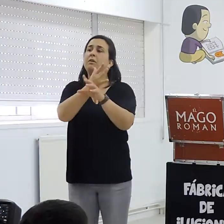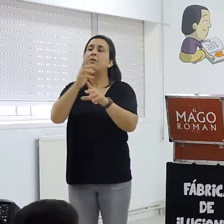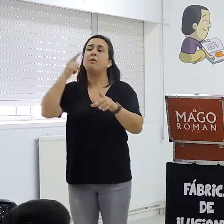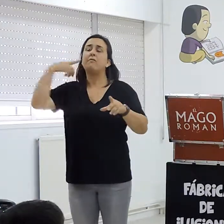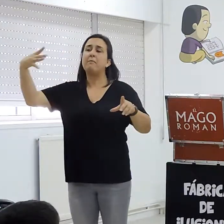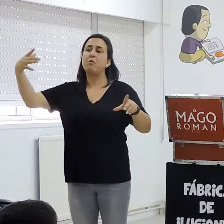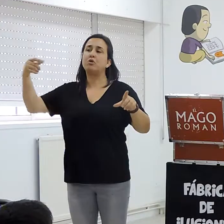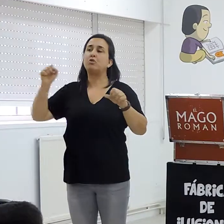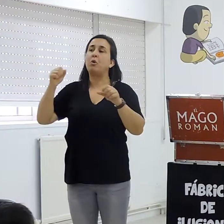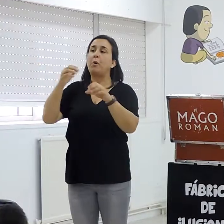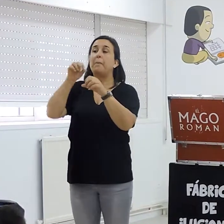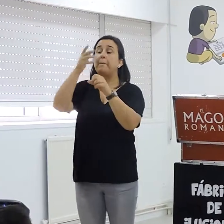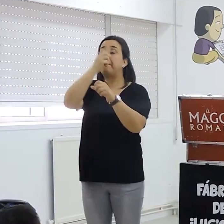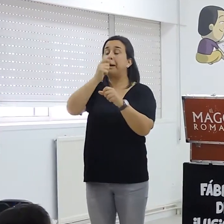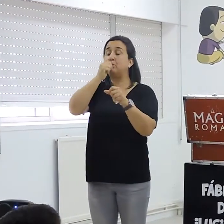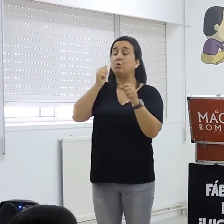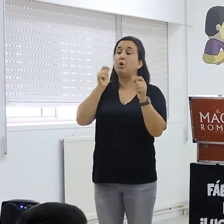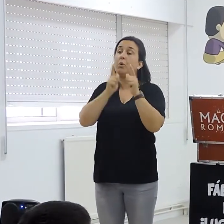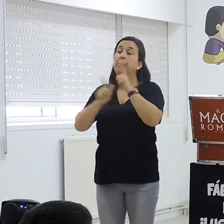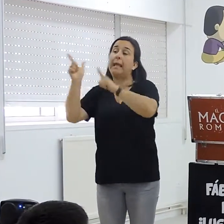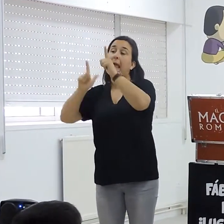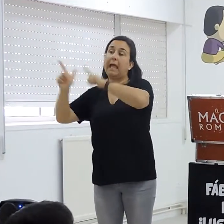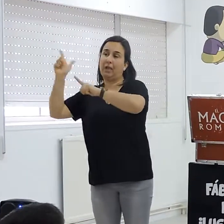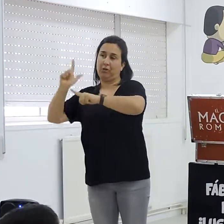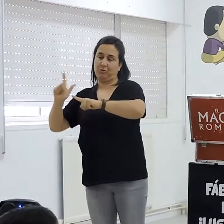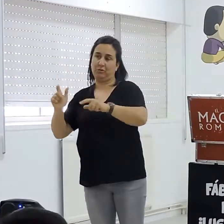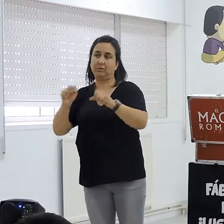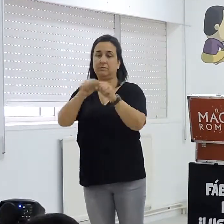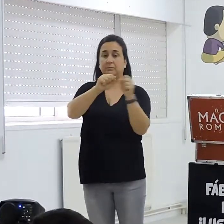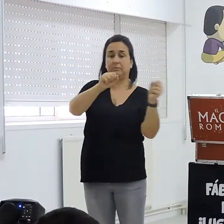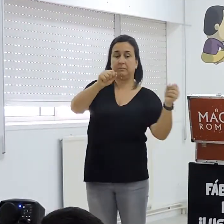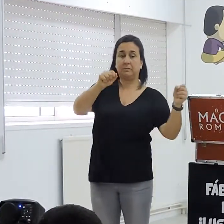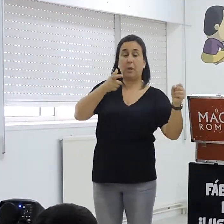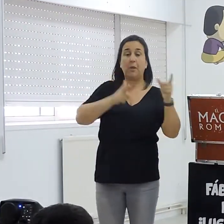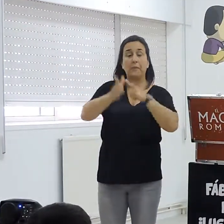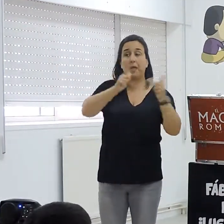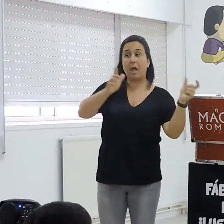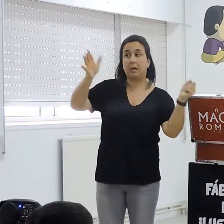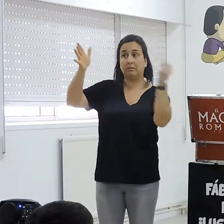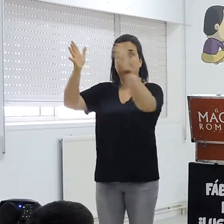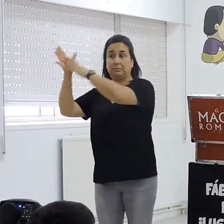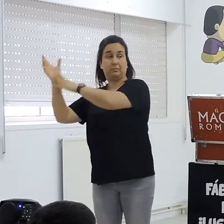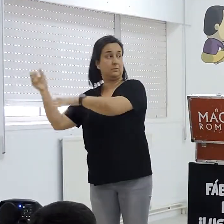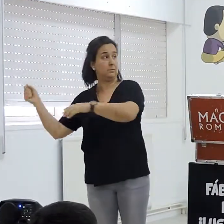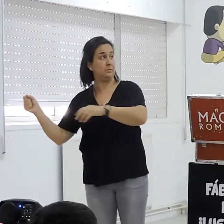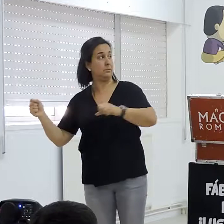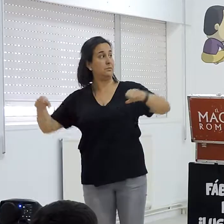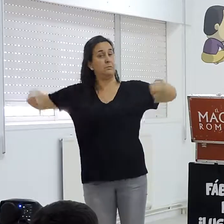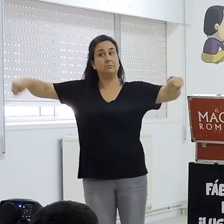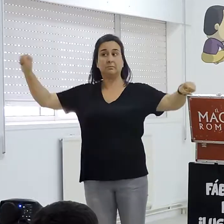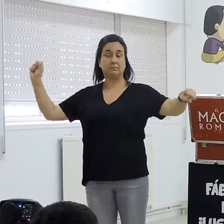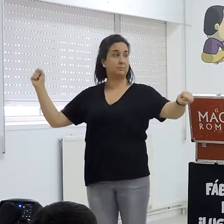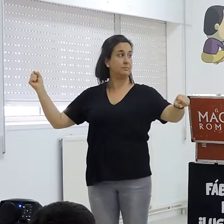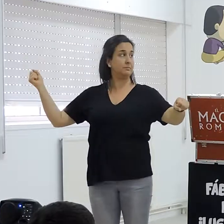viajero, el pañuelo rosa, un pañuelo que viaja de una mano a otra. Fijaros muy bien, lo hay que hacer.